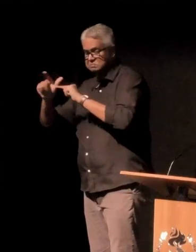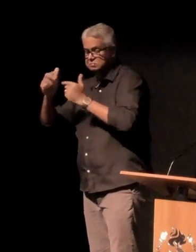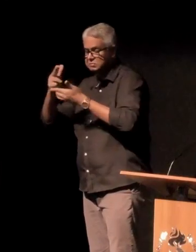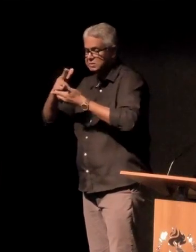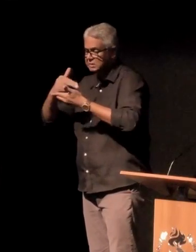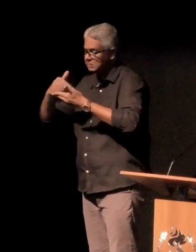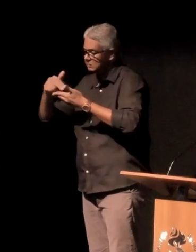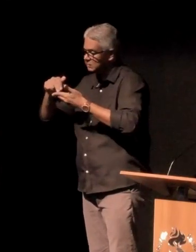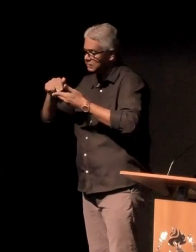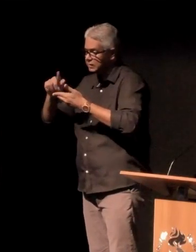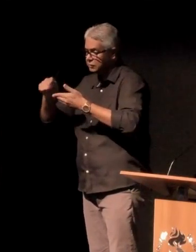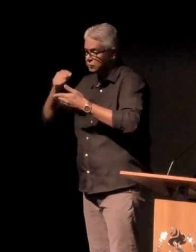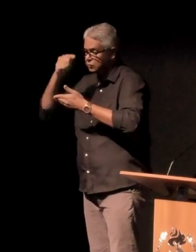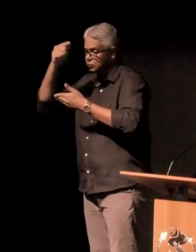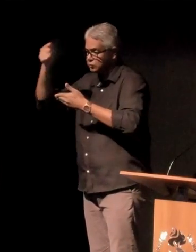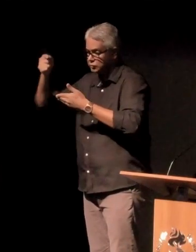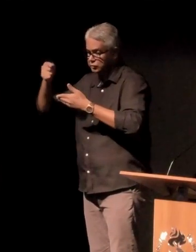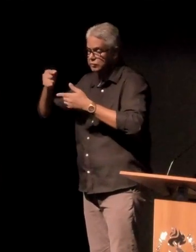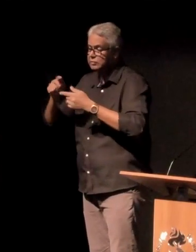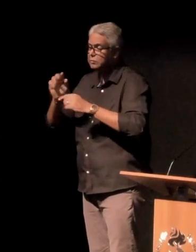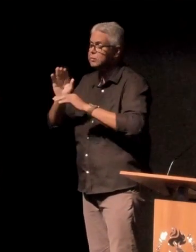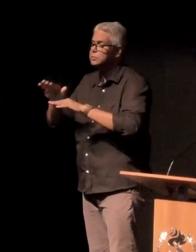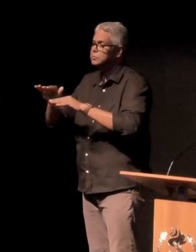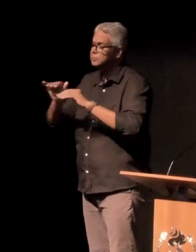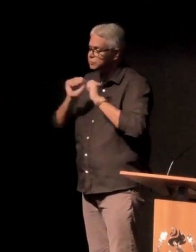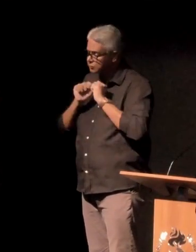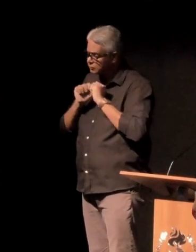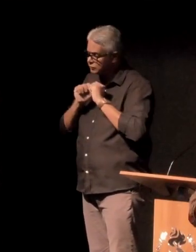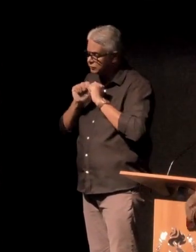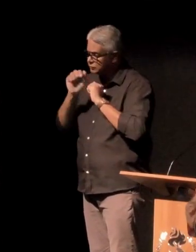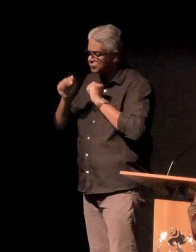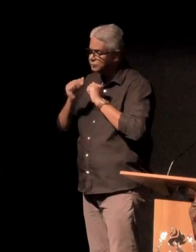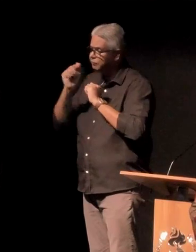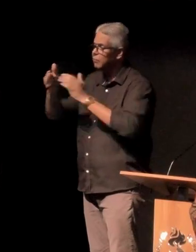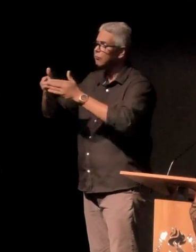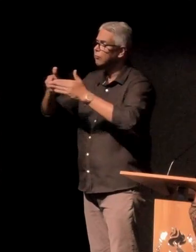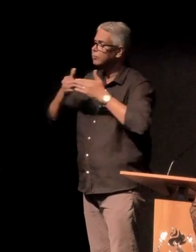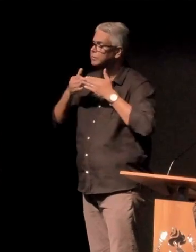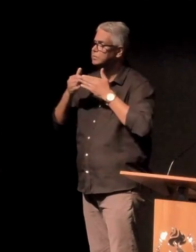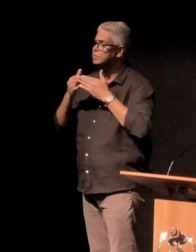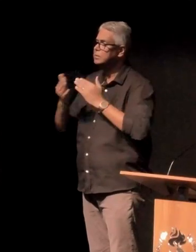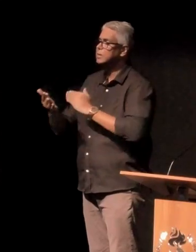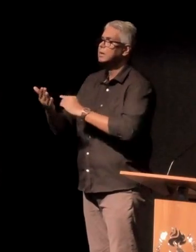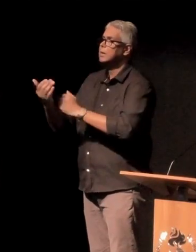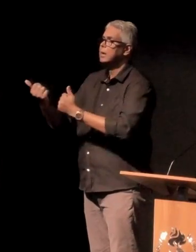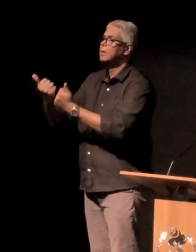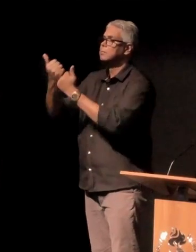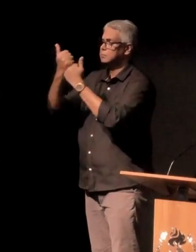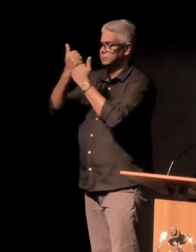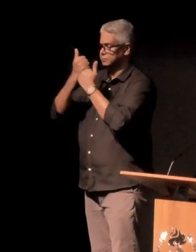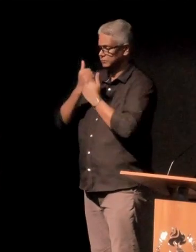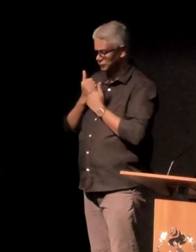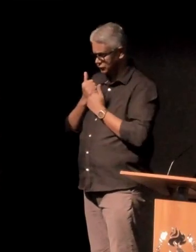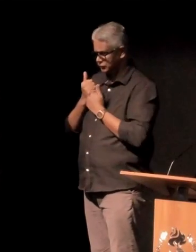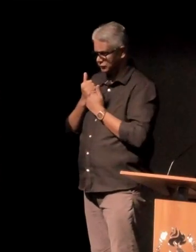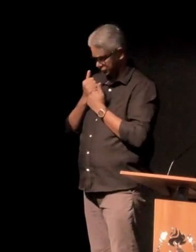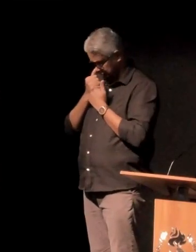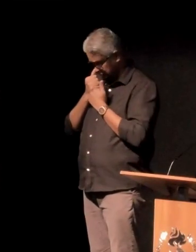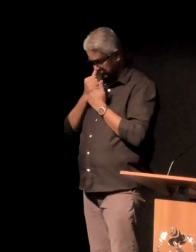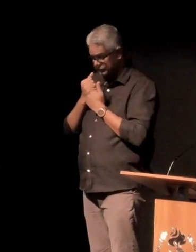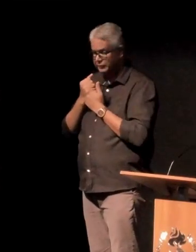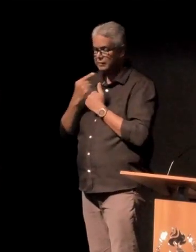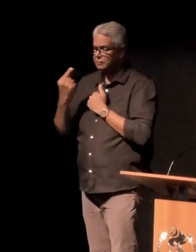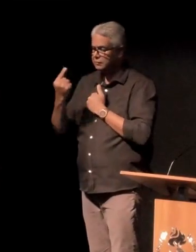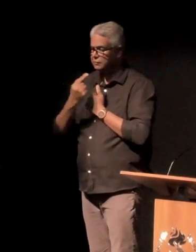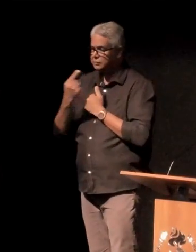a gente podia depois vou pedir a colaboração pedir a colaboração para